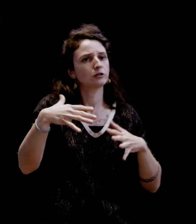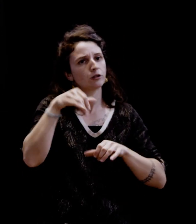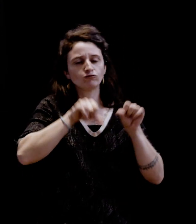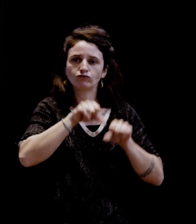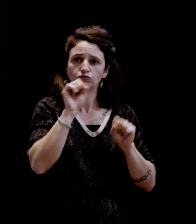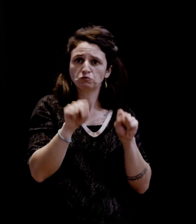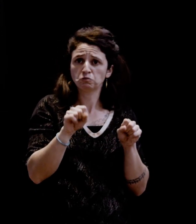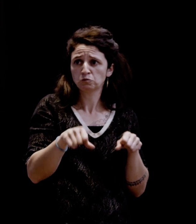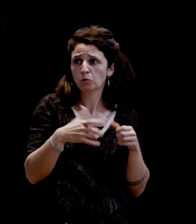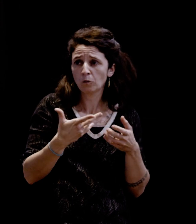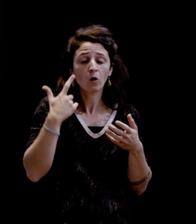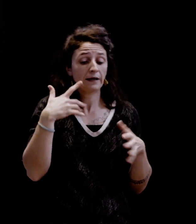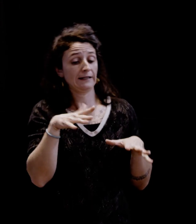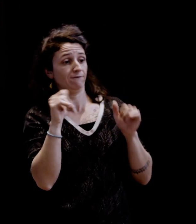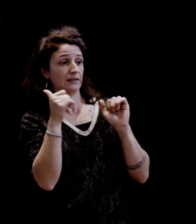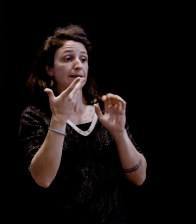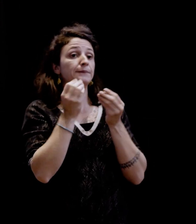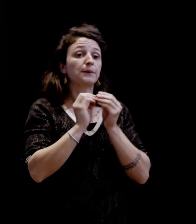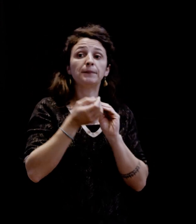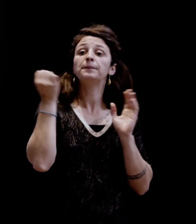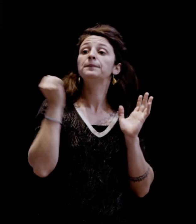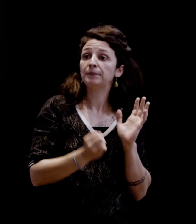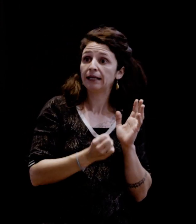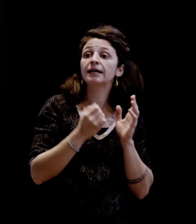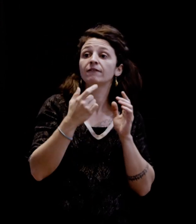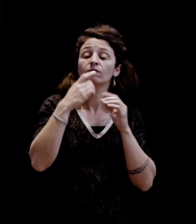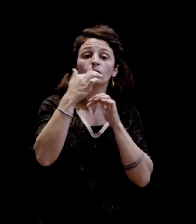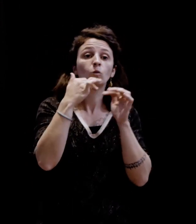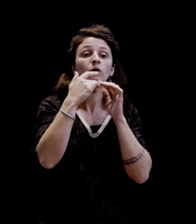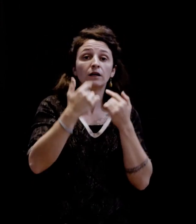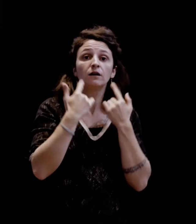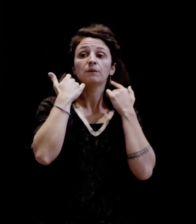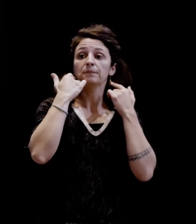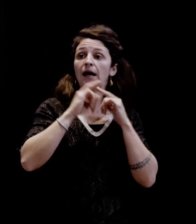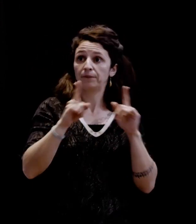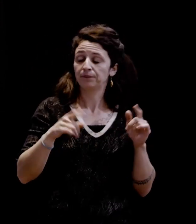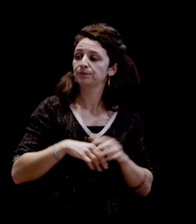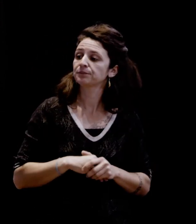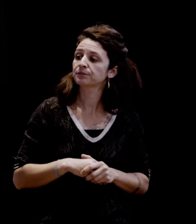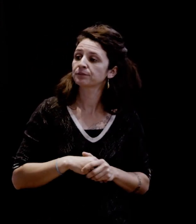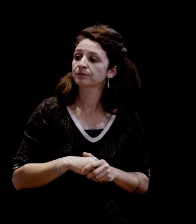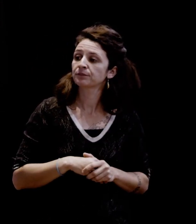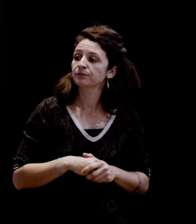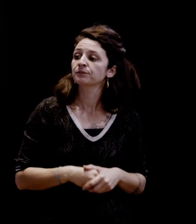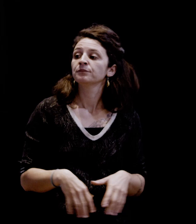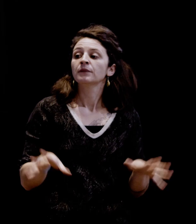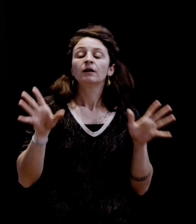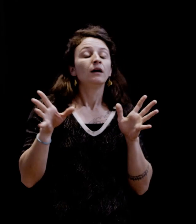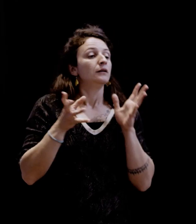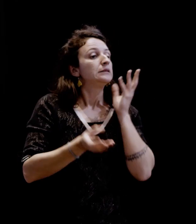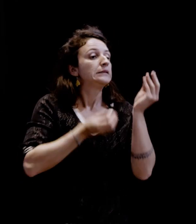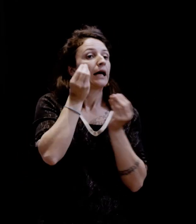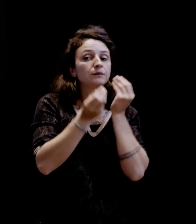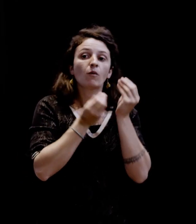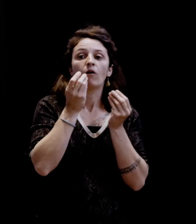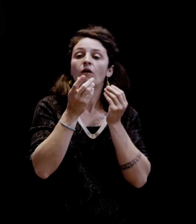pour que les fluides ne soient pas évacués par le nez. En termes de traitement orthodontique, donc c'est ranger les dents